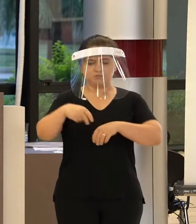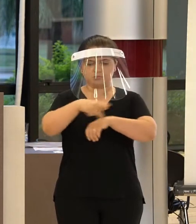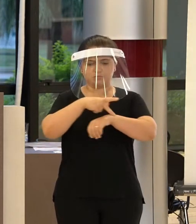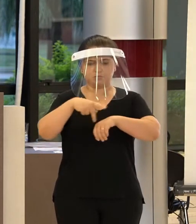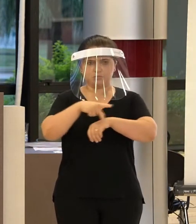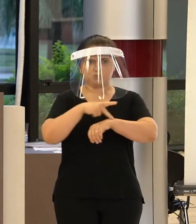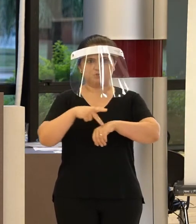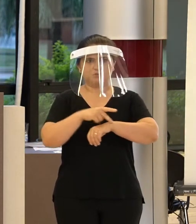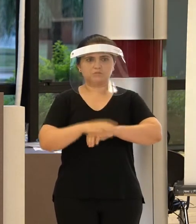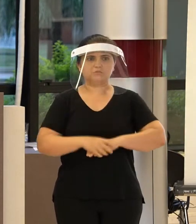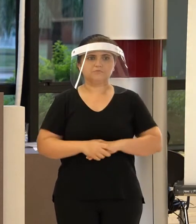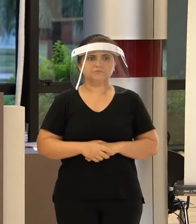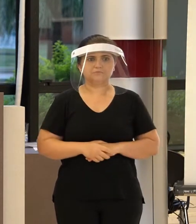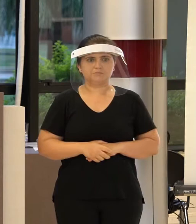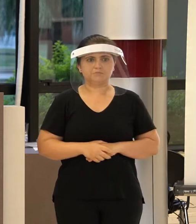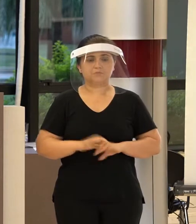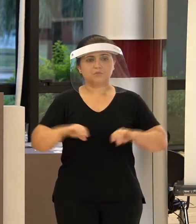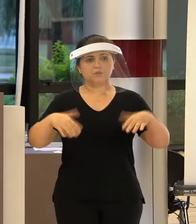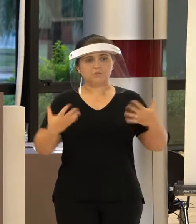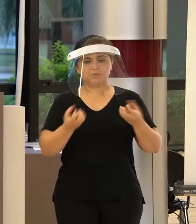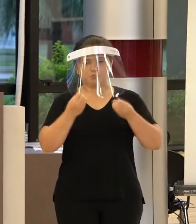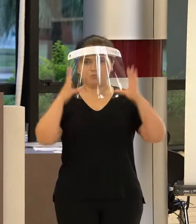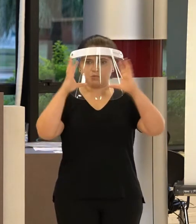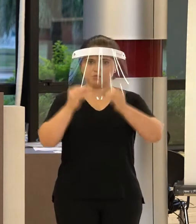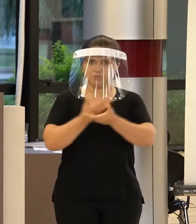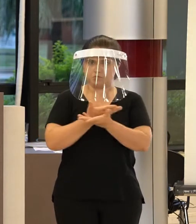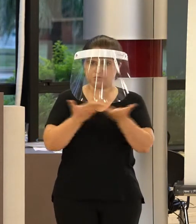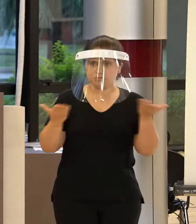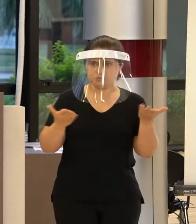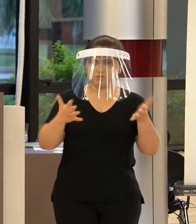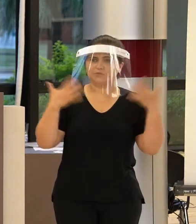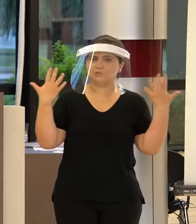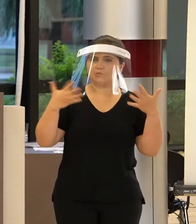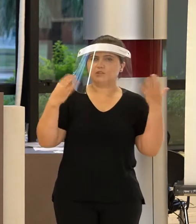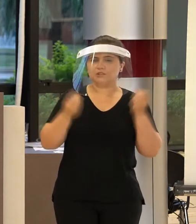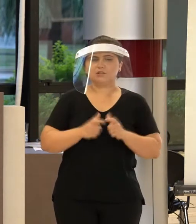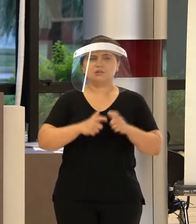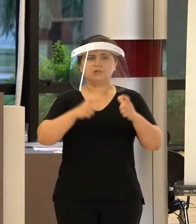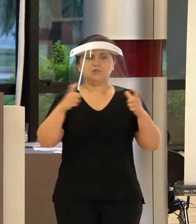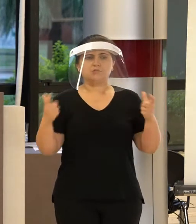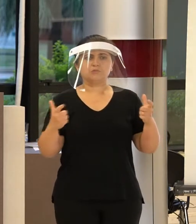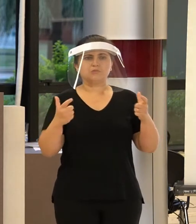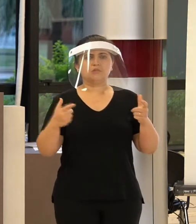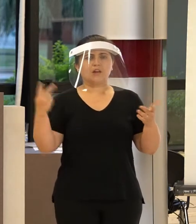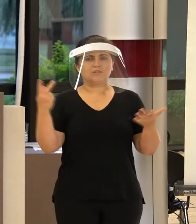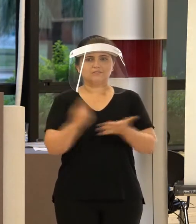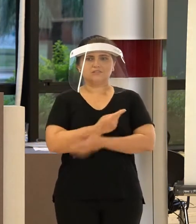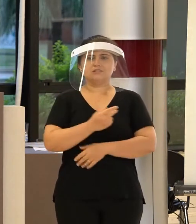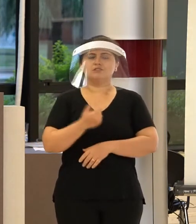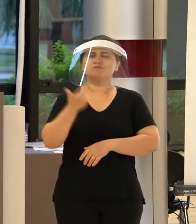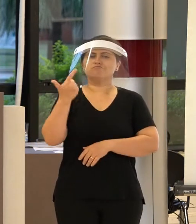protocolo. Bom, boa noite a todos. Uma alegria muito grande estar participando de mais um evento